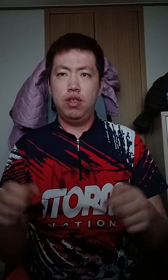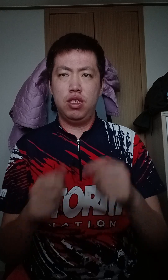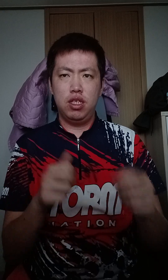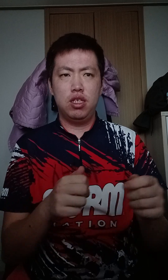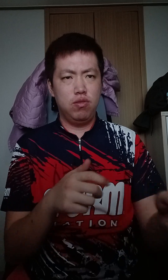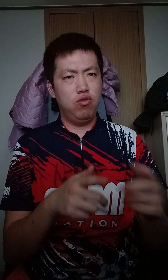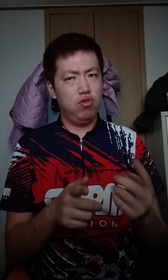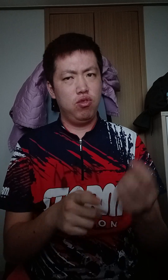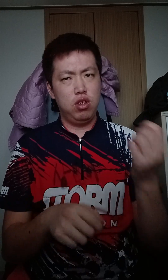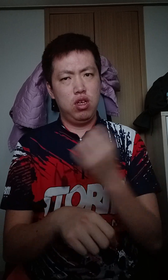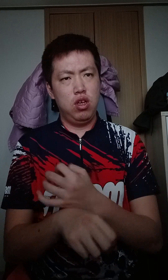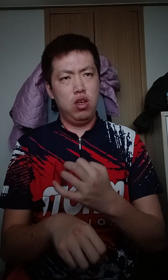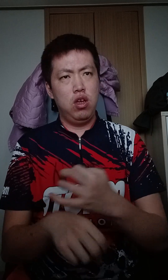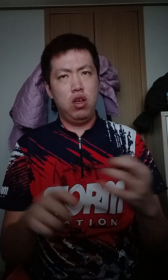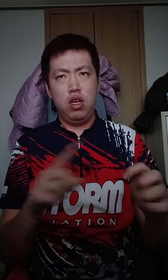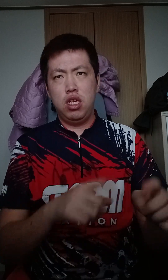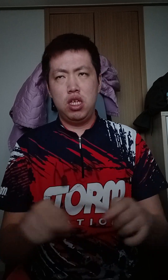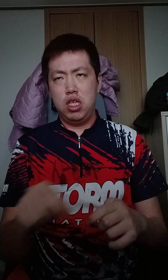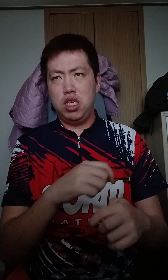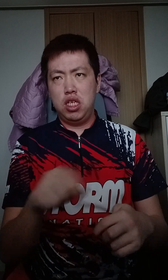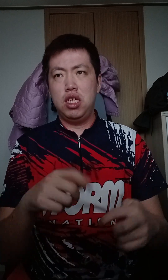씨가 7아이 엄마로 일하는 직장입니다.